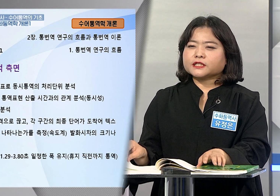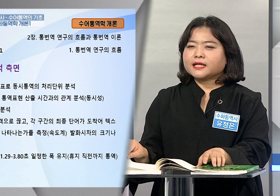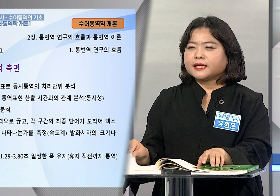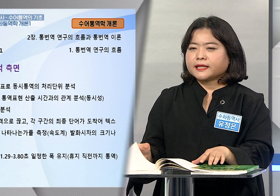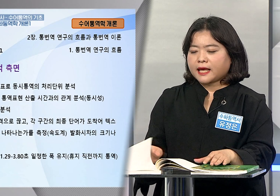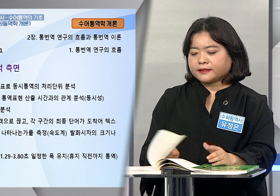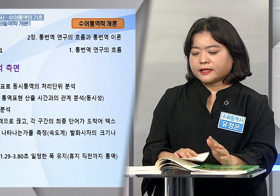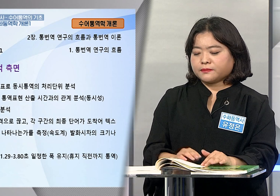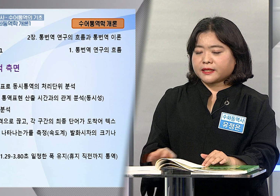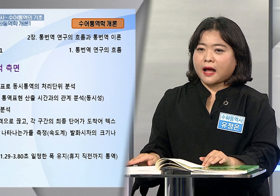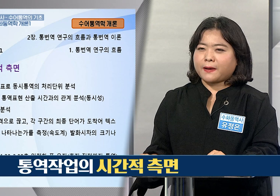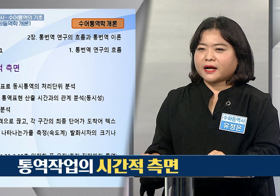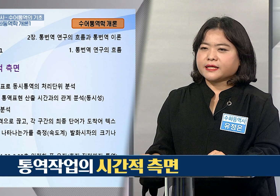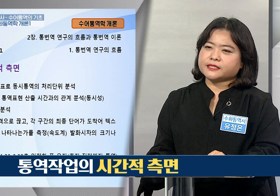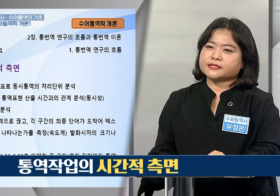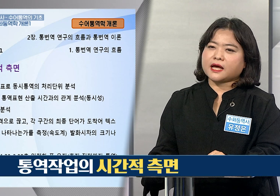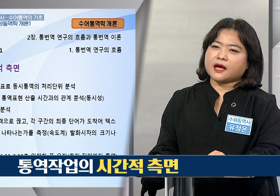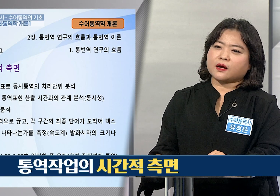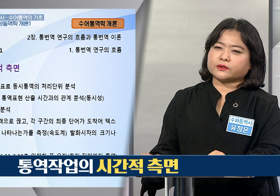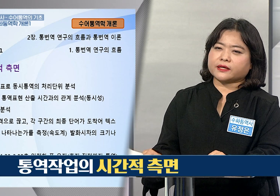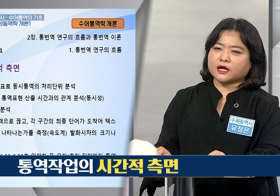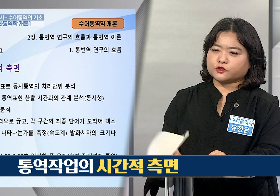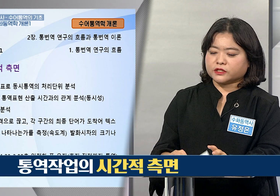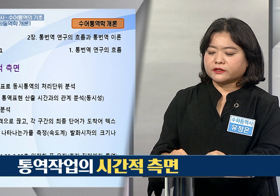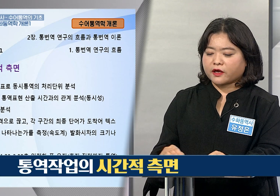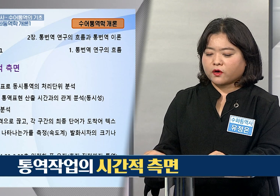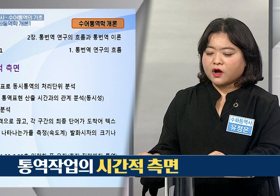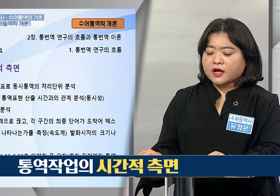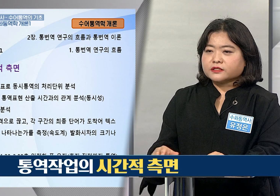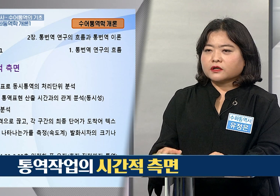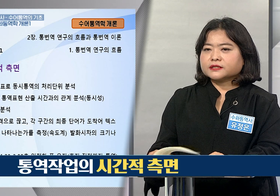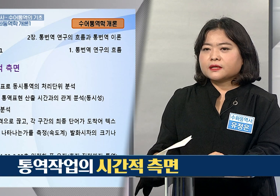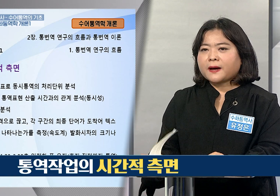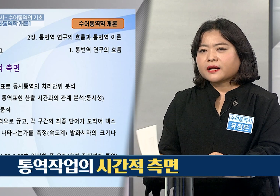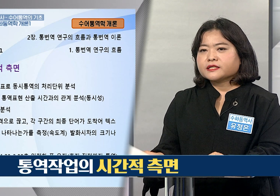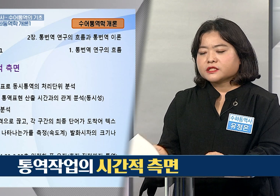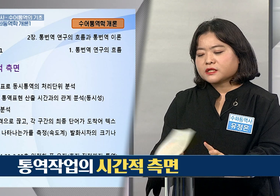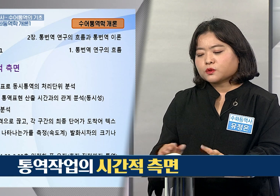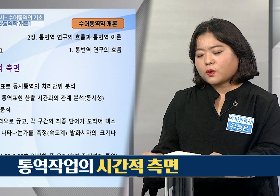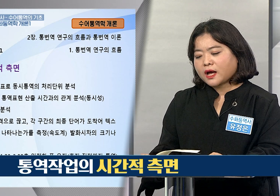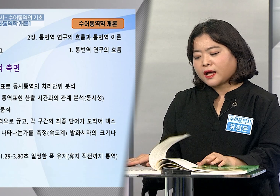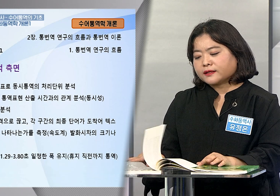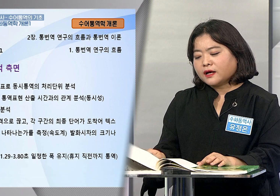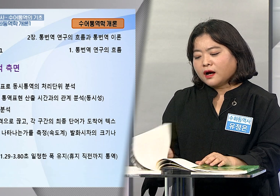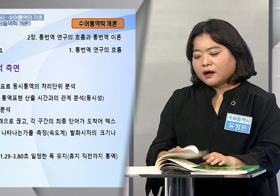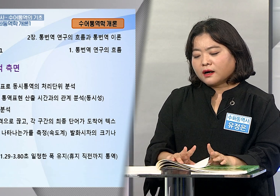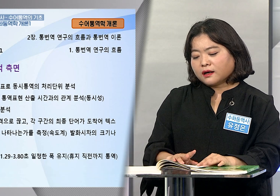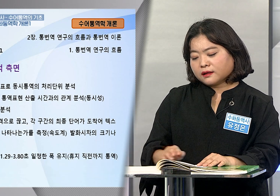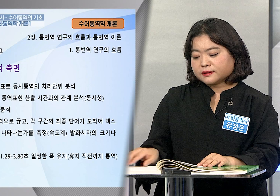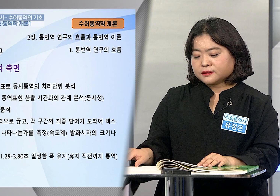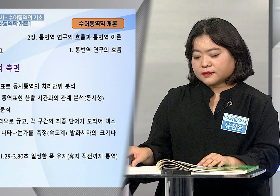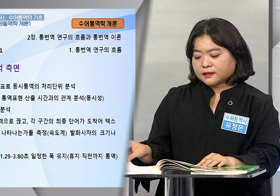그리고 시간에 대한 얘기입니다. 바라의 시차라고 얘기할 수 있는데요. 역시 바라의 시차 또한